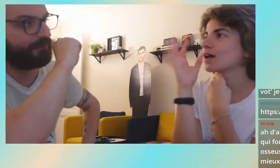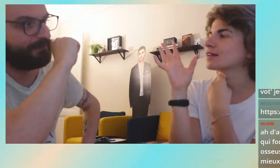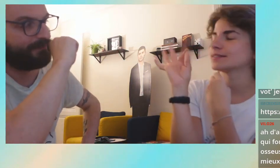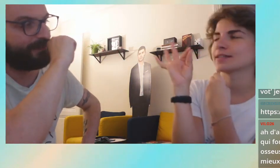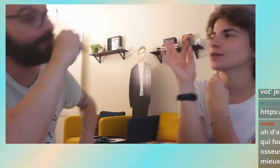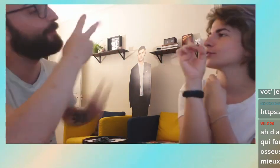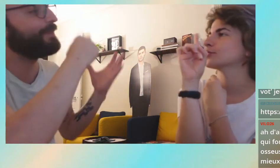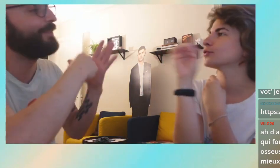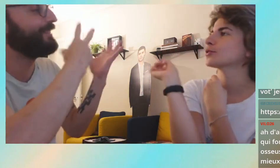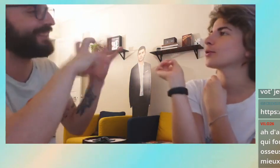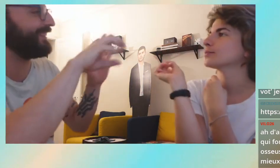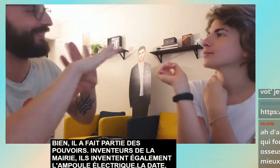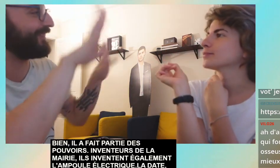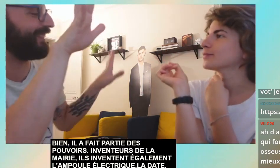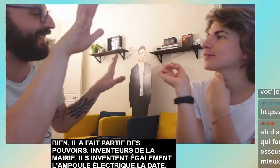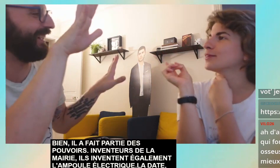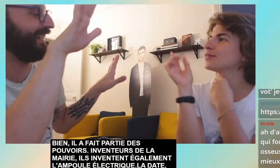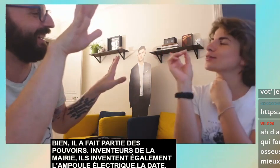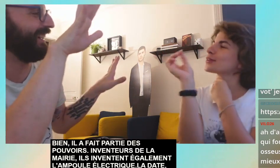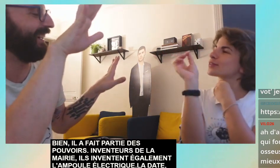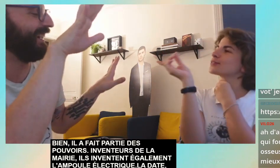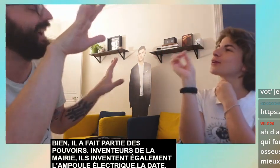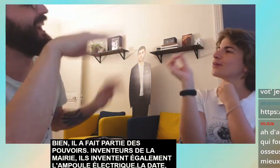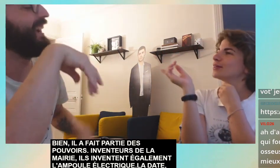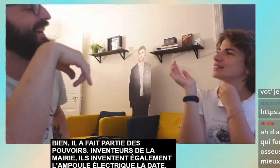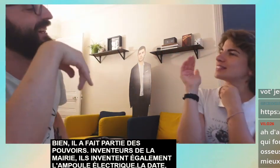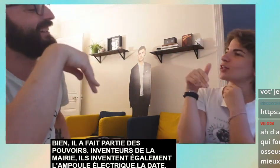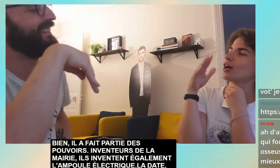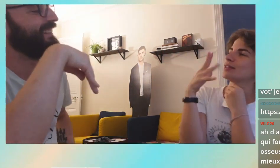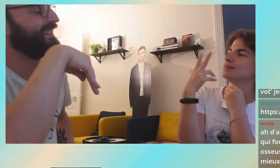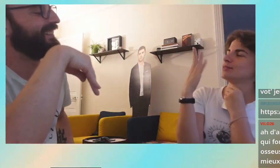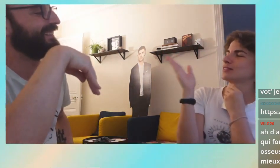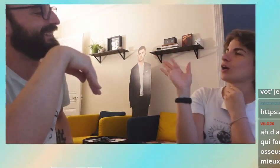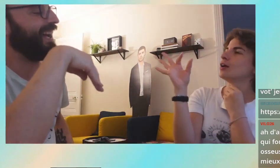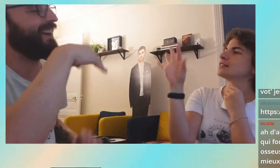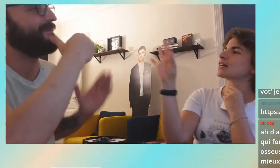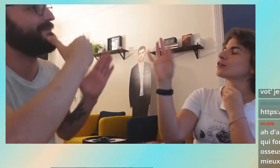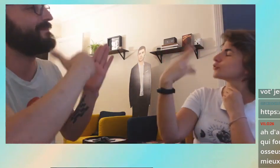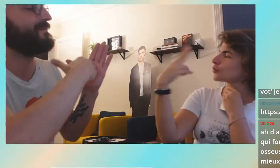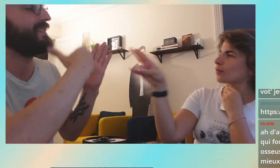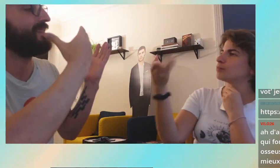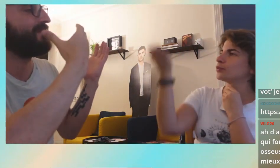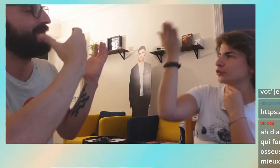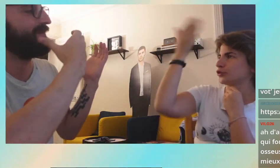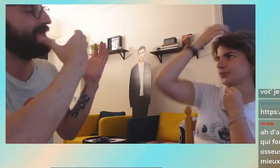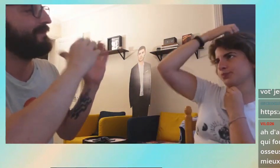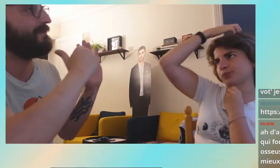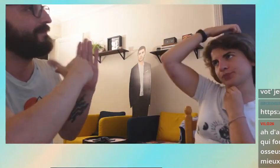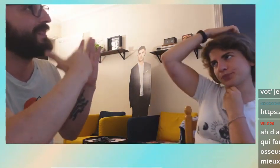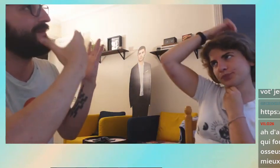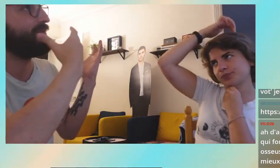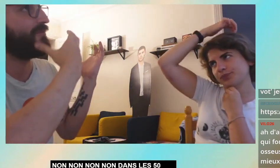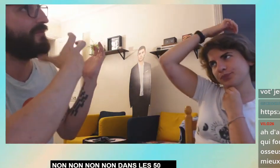Ah, 50. Ah non, 1800 tout court. Non. C'est dans les 1800. 50, non, plus.